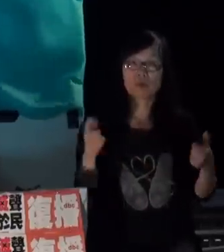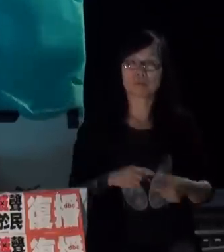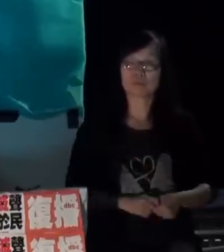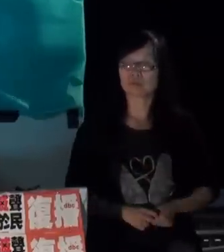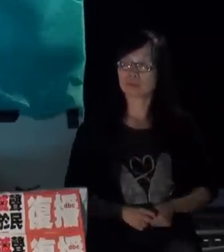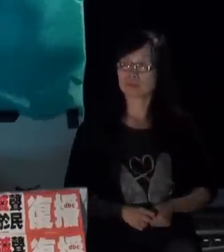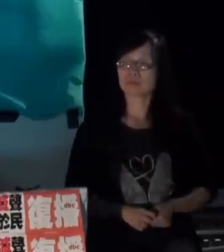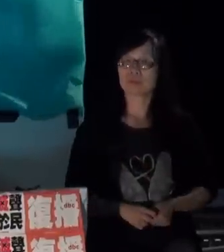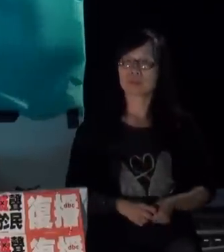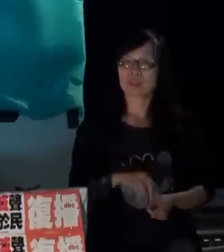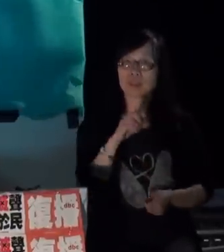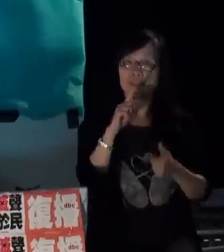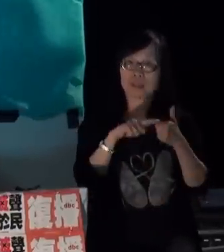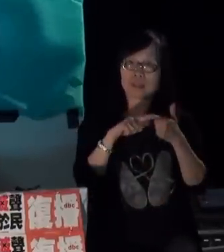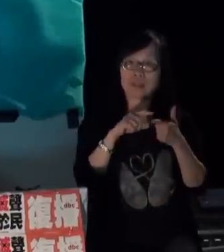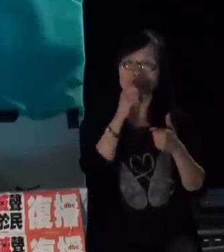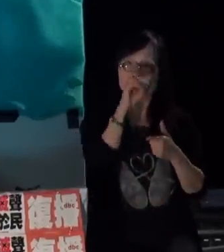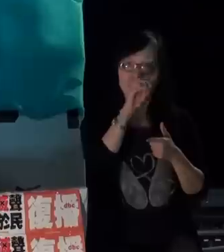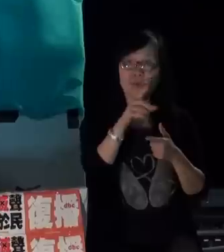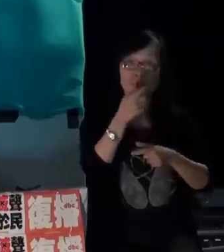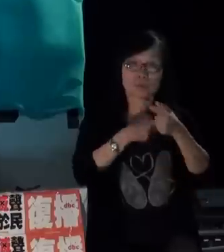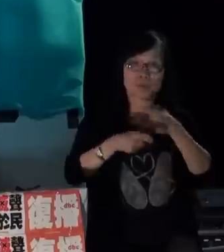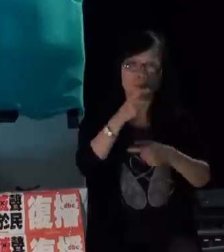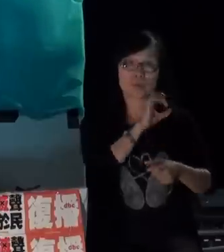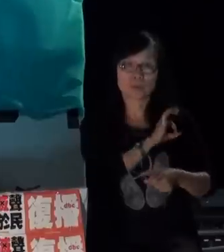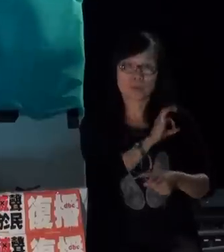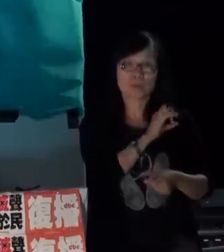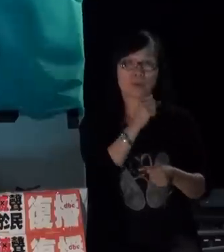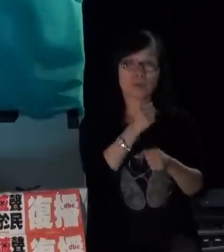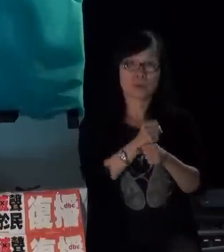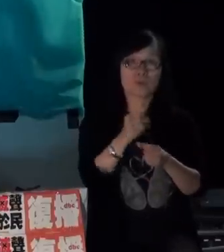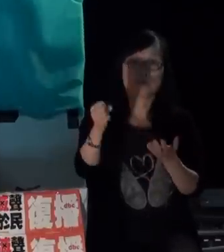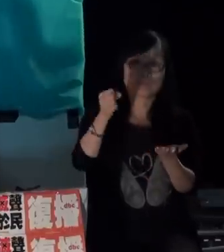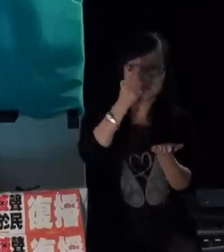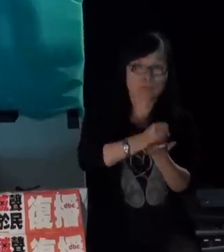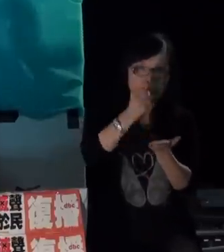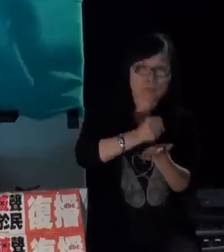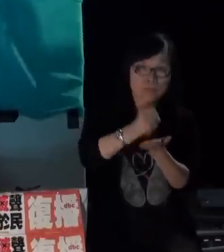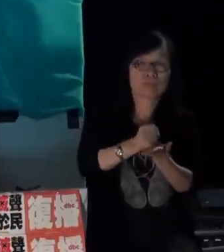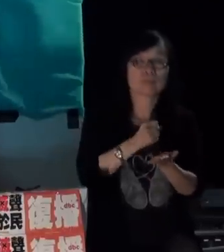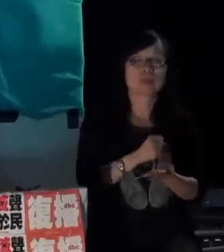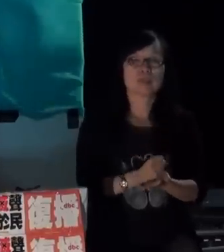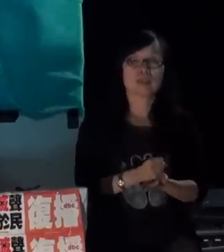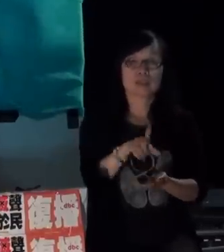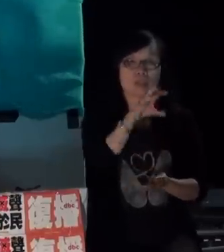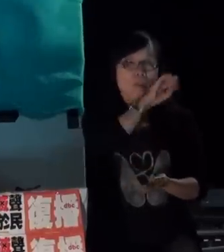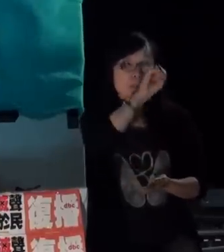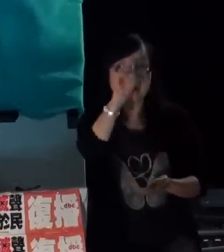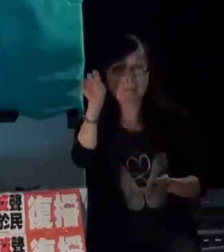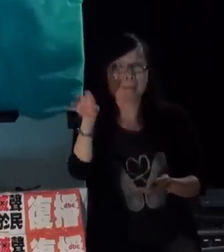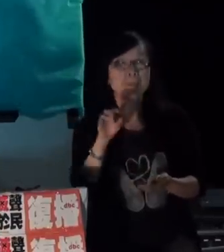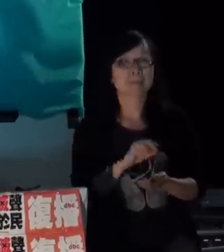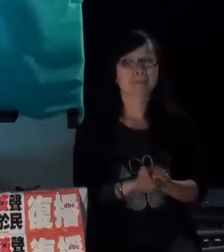二，你叫財委會去做橡皮圖章，財委會假假地都要諮詢意見噶。